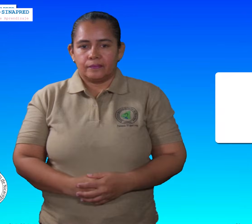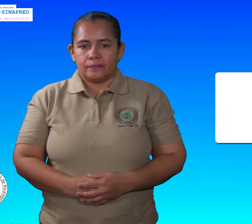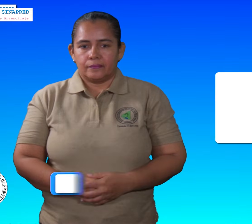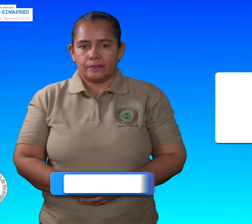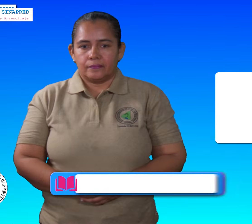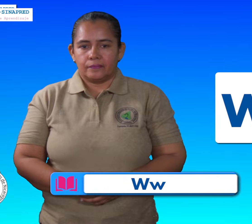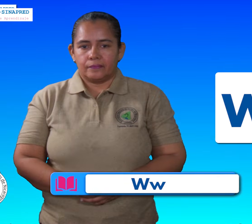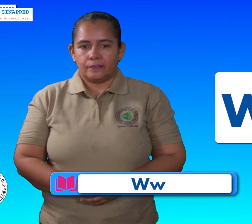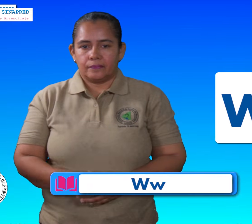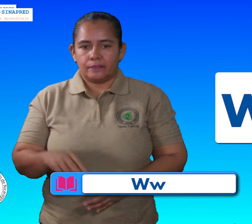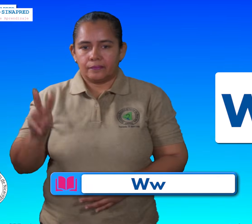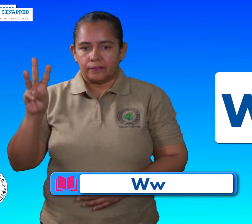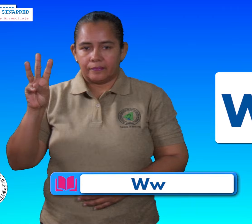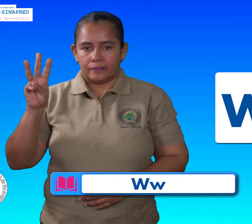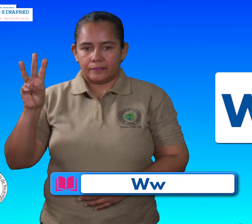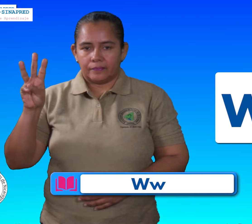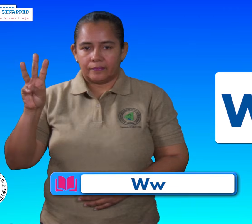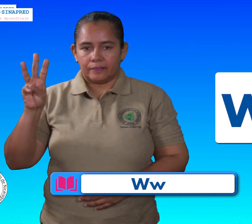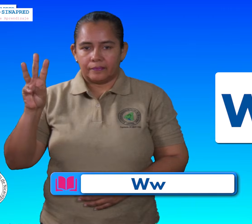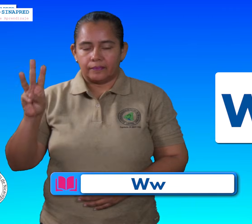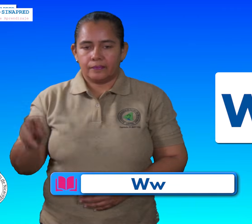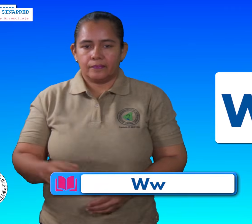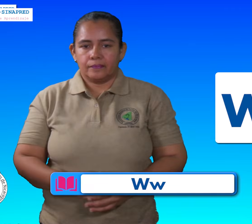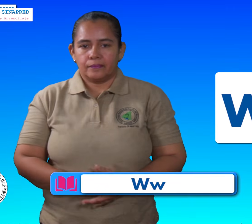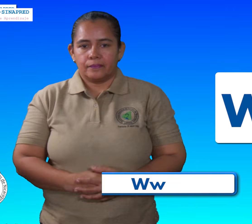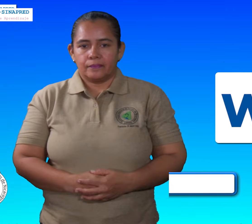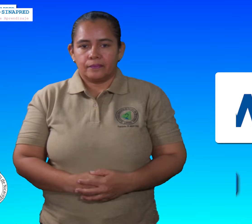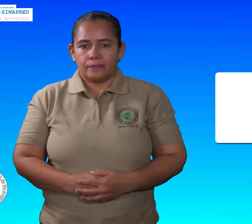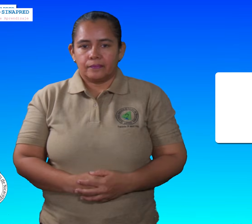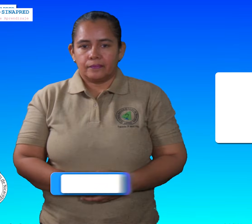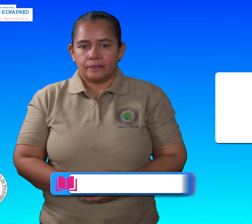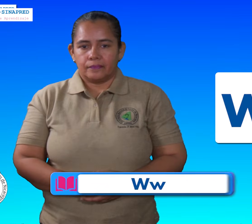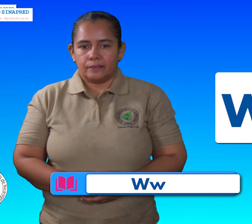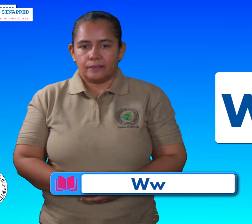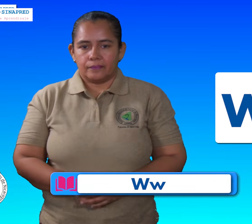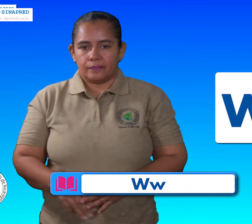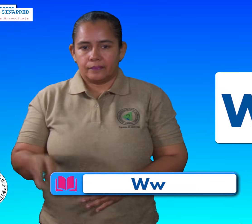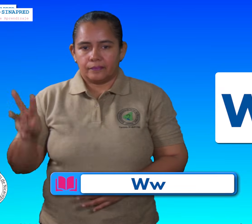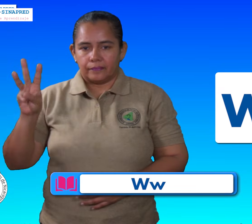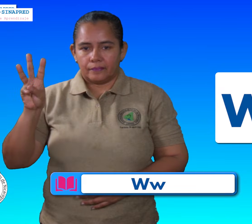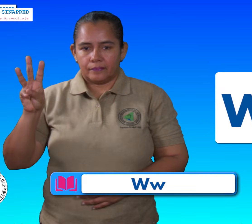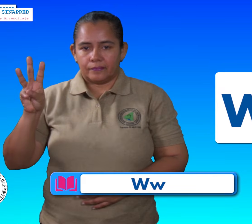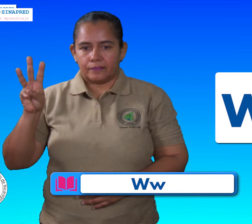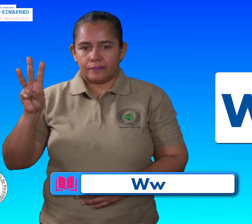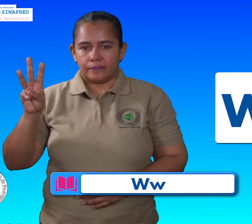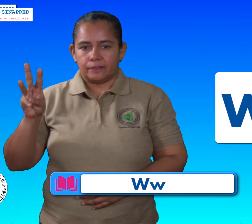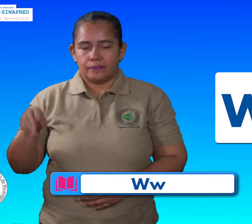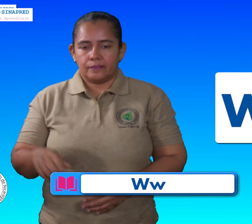todo se aprende rápidamente viéndolo en un libro, sino que es importante también la